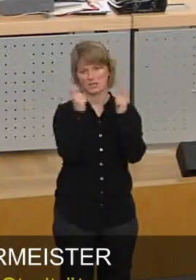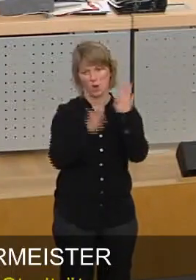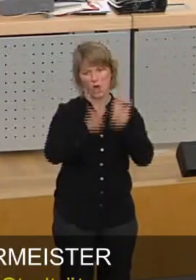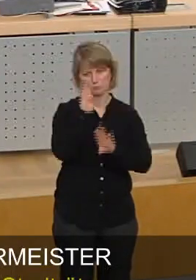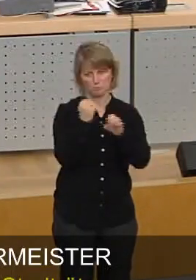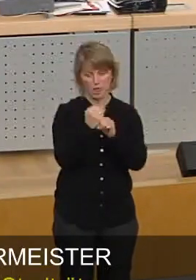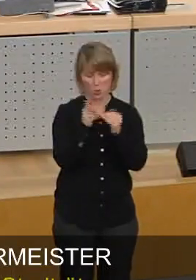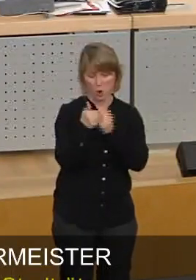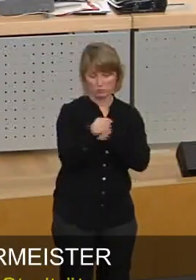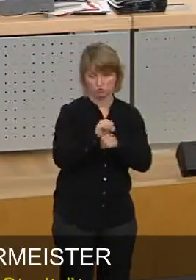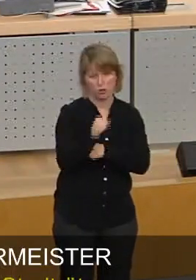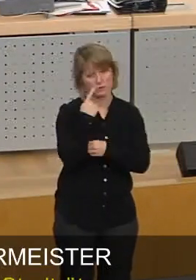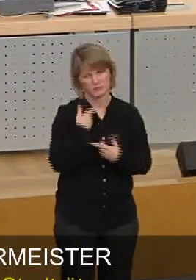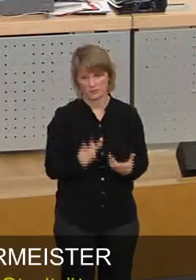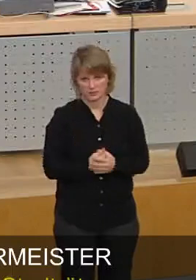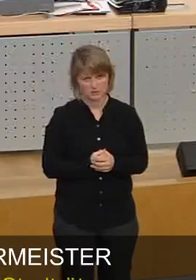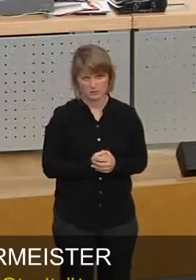vorgenommen wird, können wir nicht sagen.